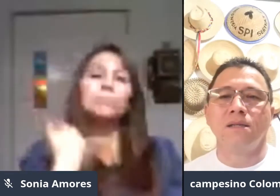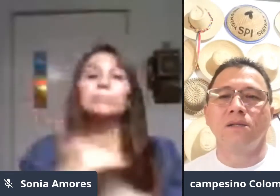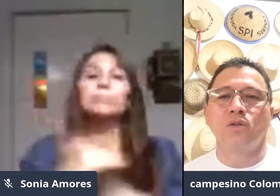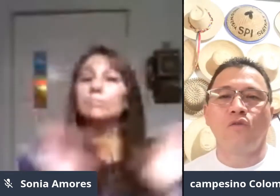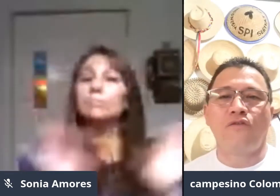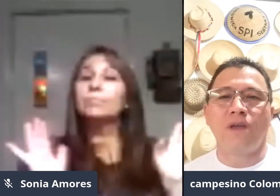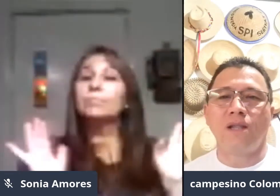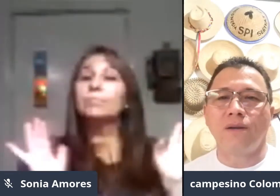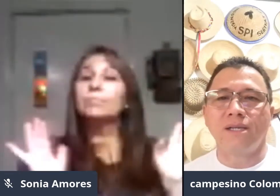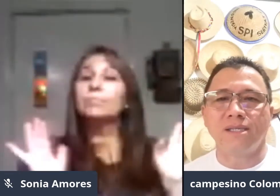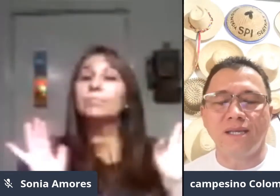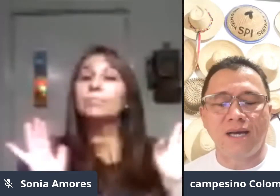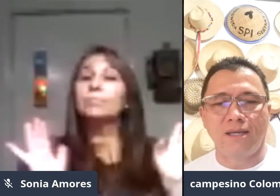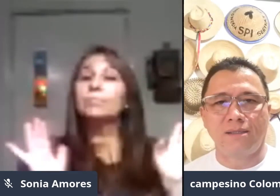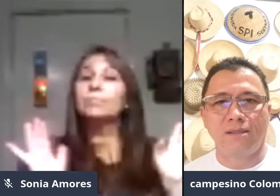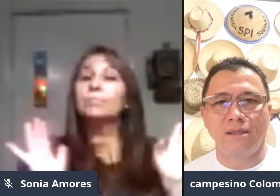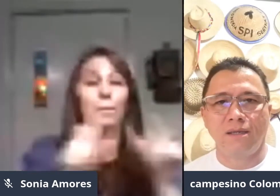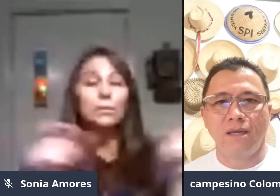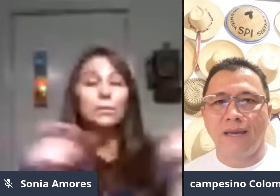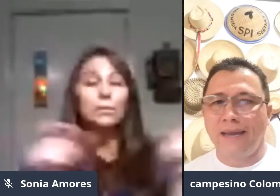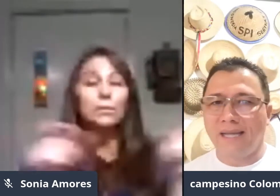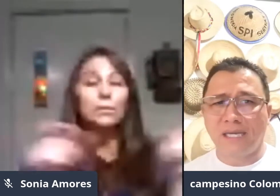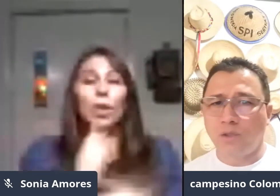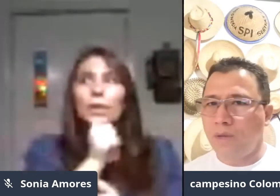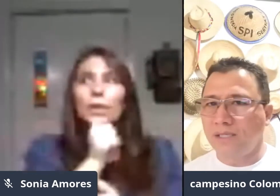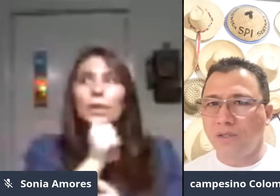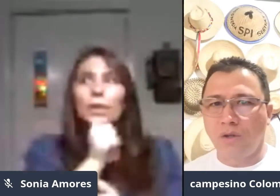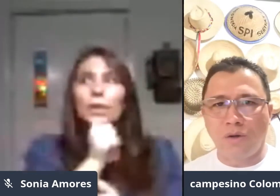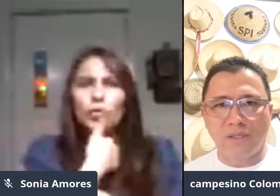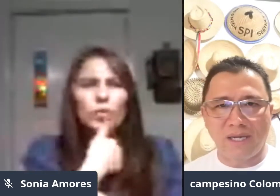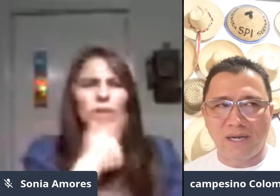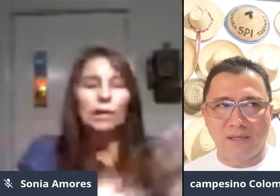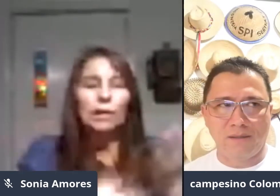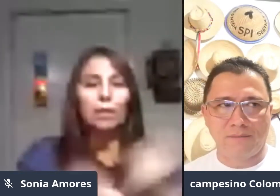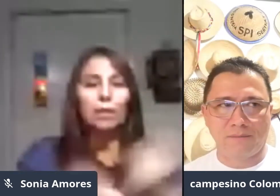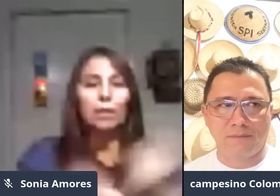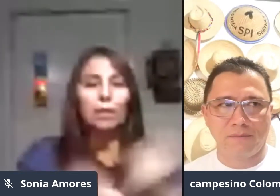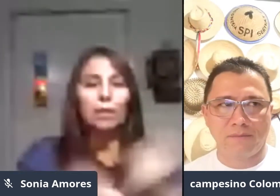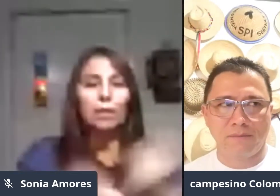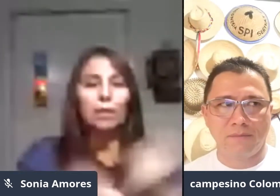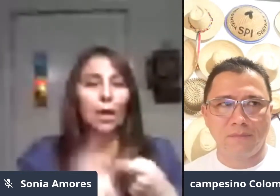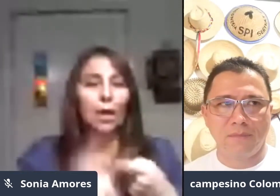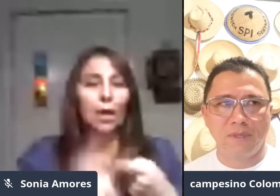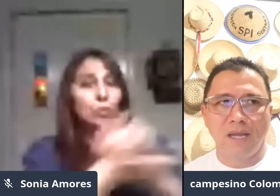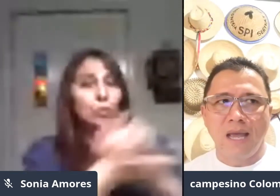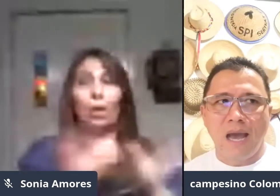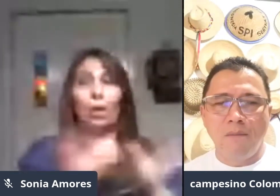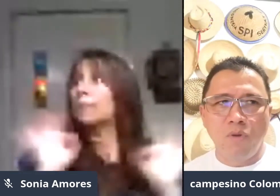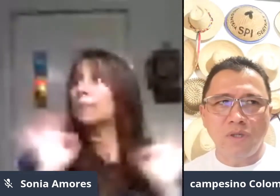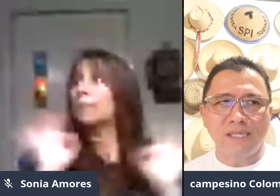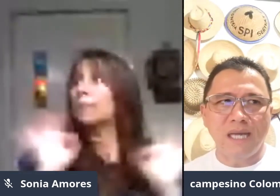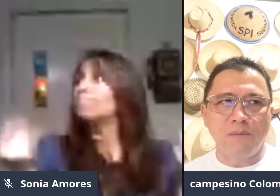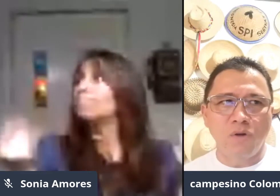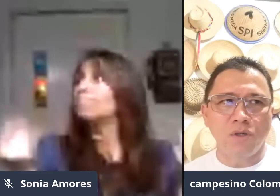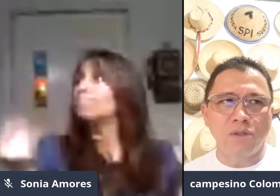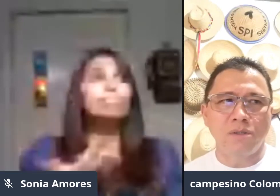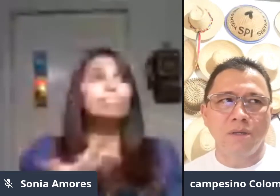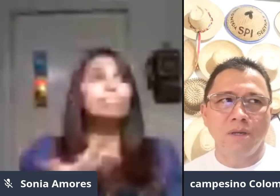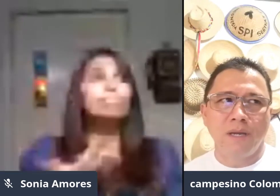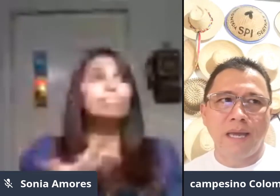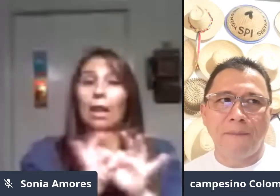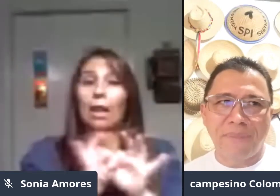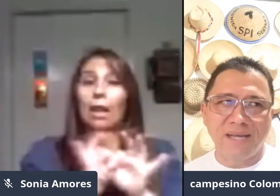Están sufriendo necesidades. Las ayudas no llegan. A muchas y a